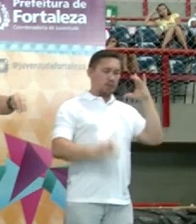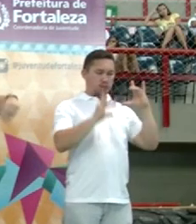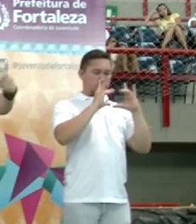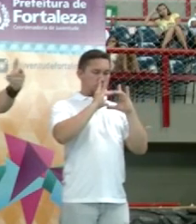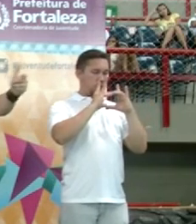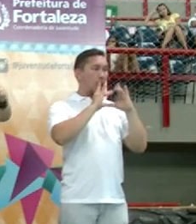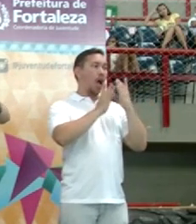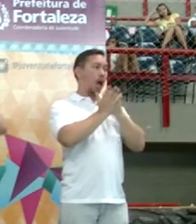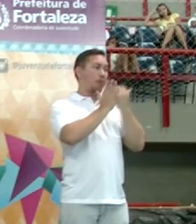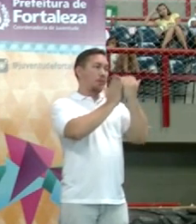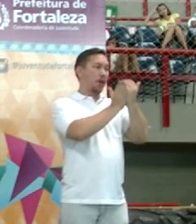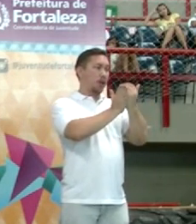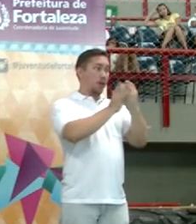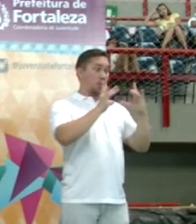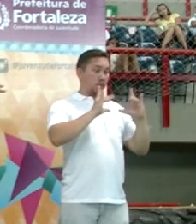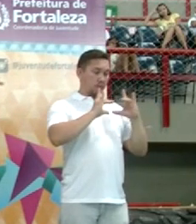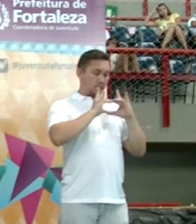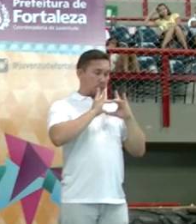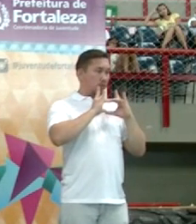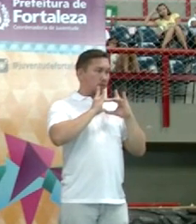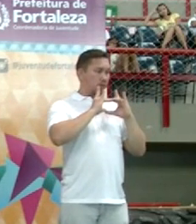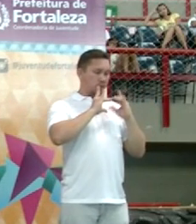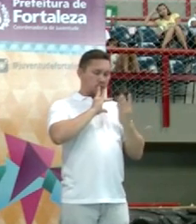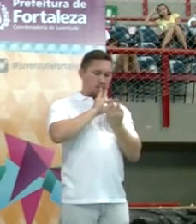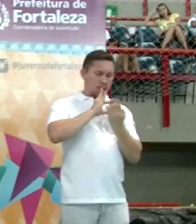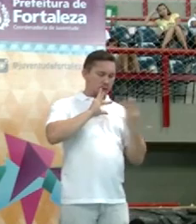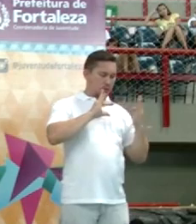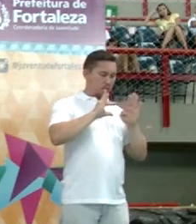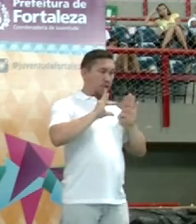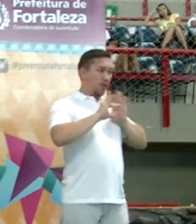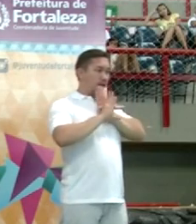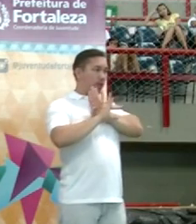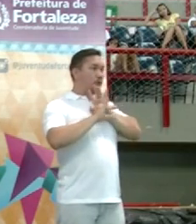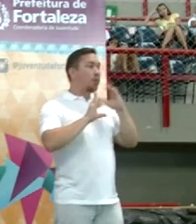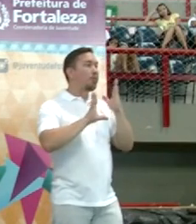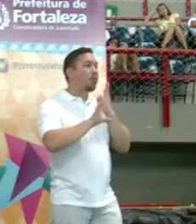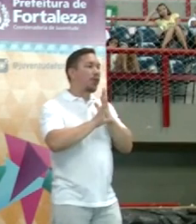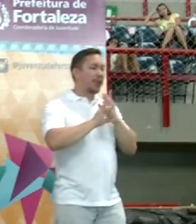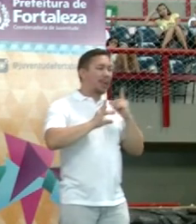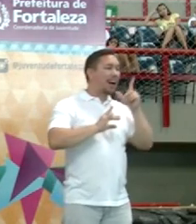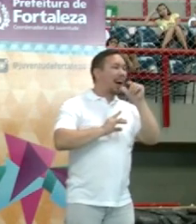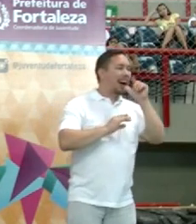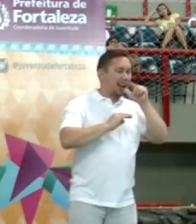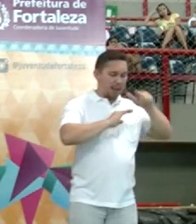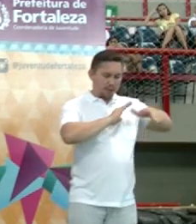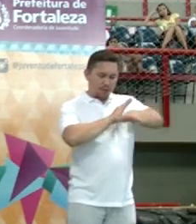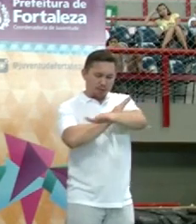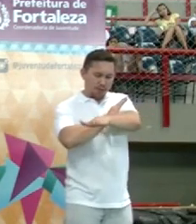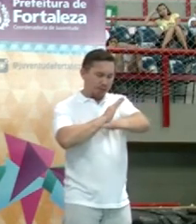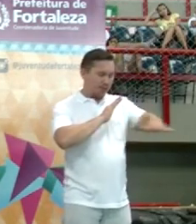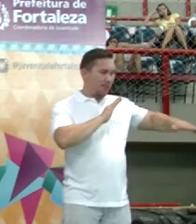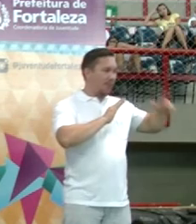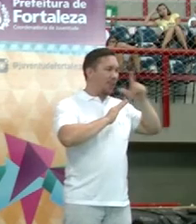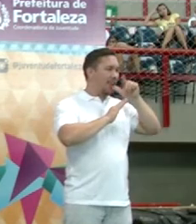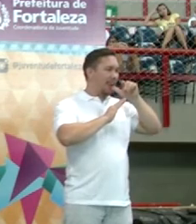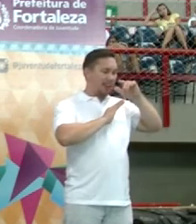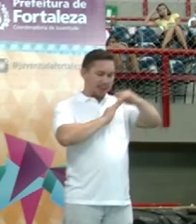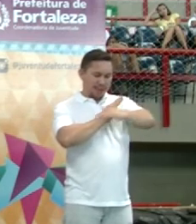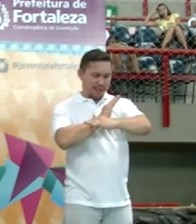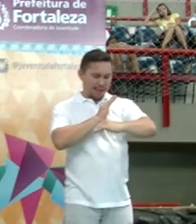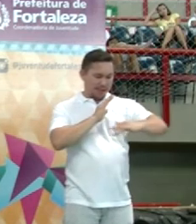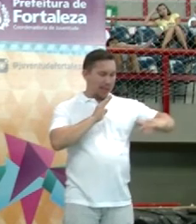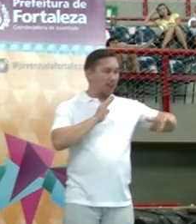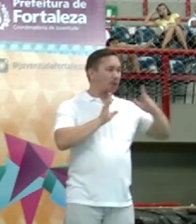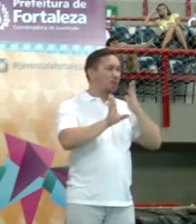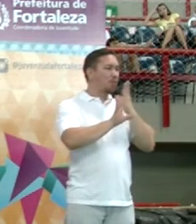proteção a mais, porque o castelo, ele é cercado por um fosso, tá? Ou o castelo é construído ao lado